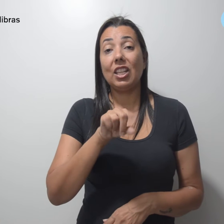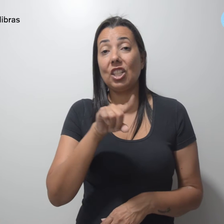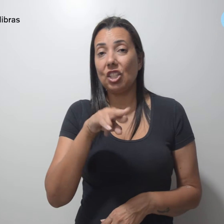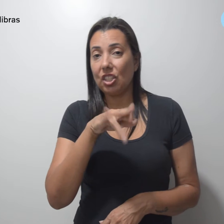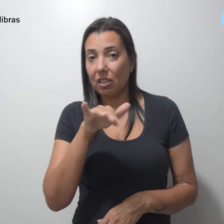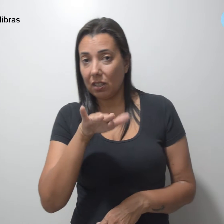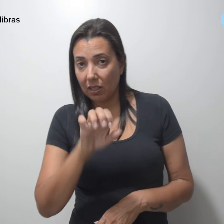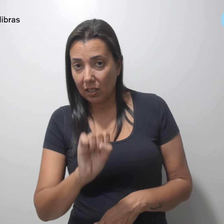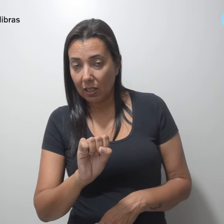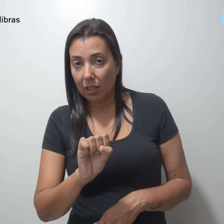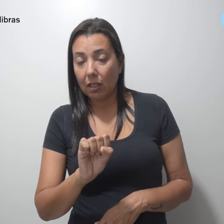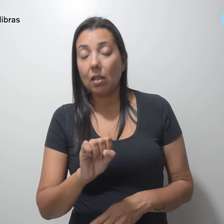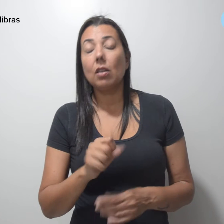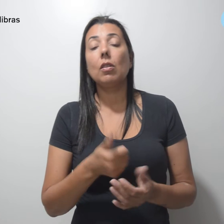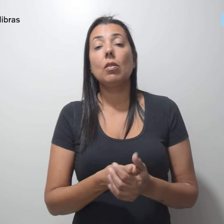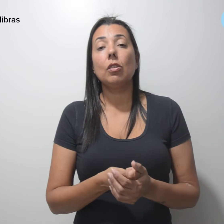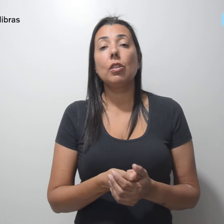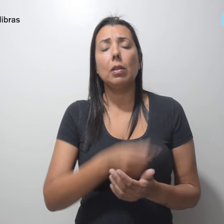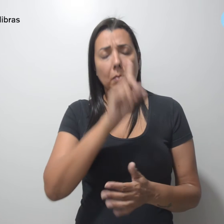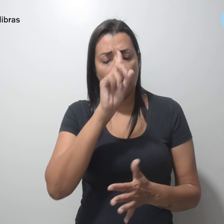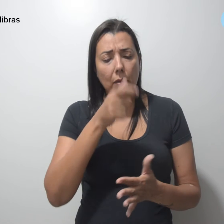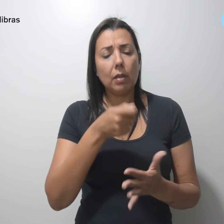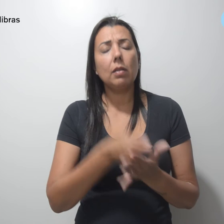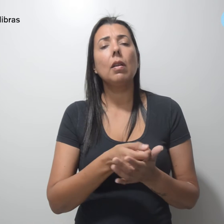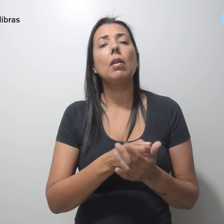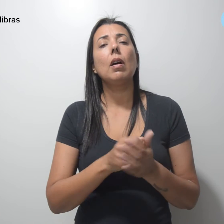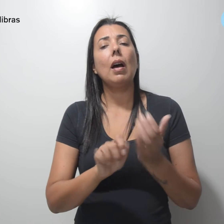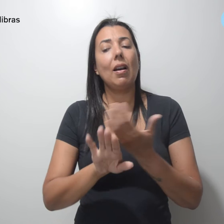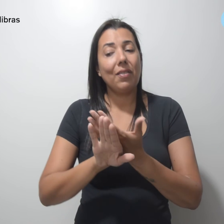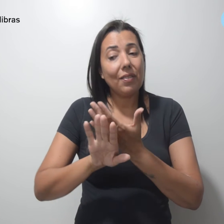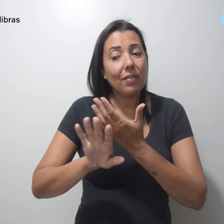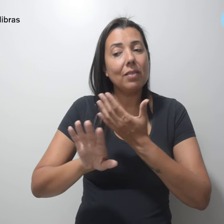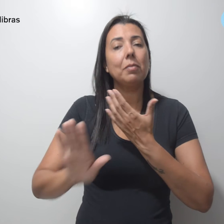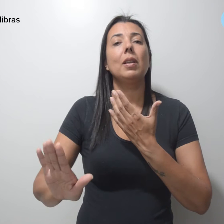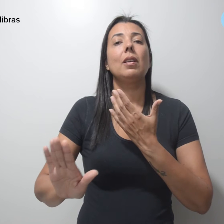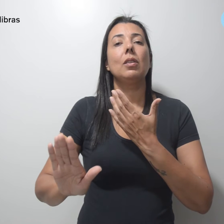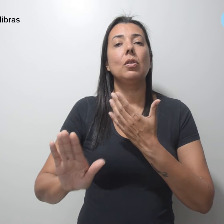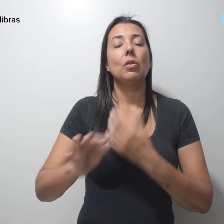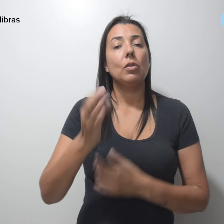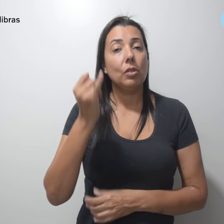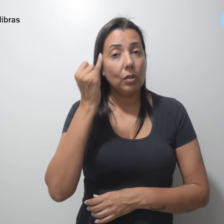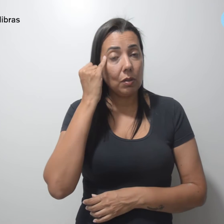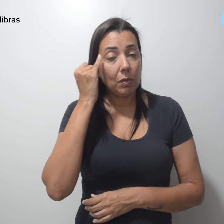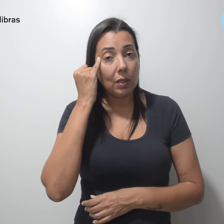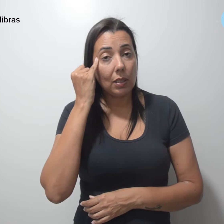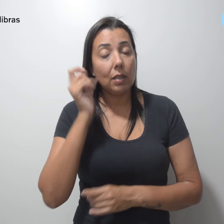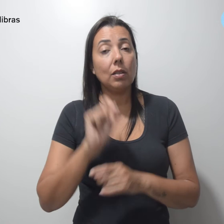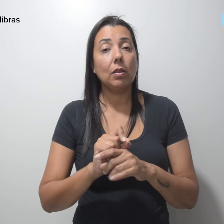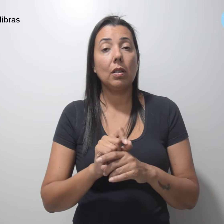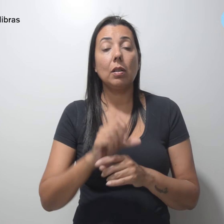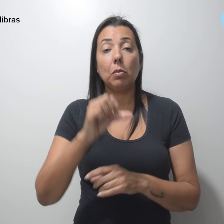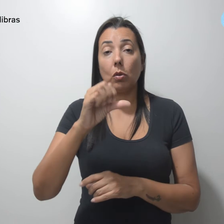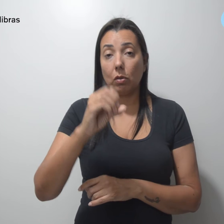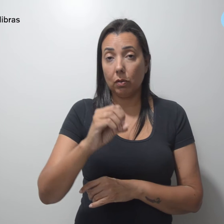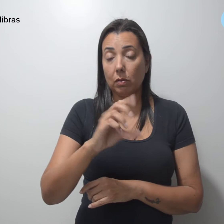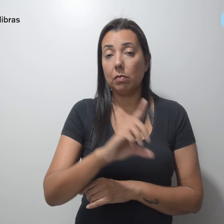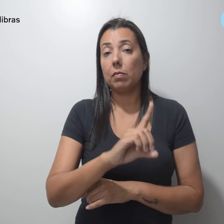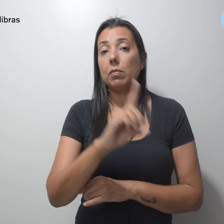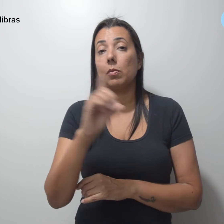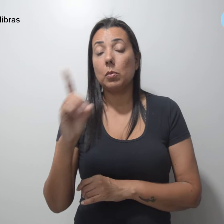Tribunal Federal, de determinar o afastamento de Ibanez Rocha do cargo por 90 dias. A